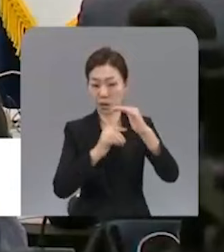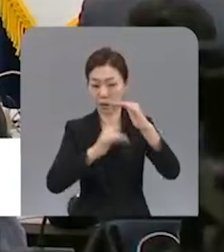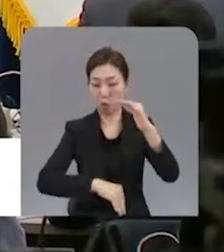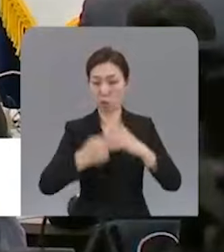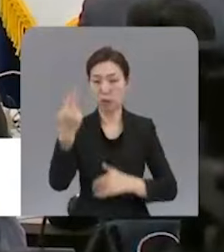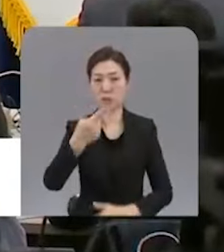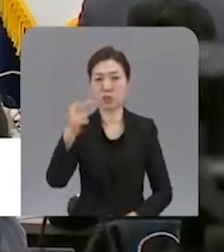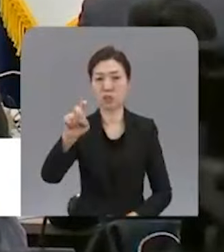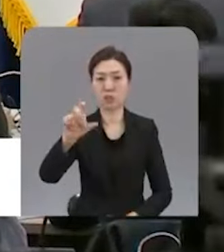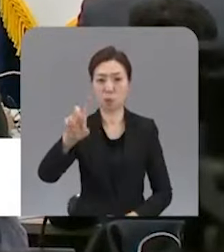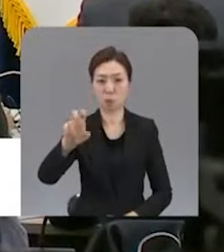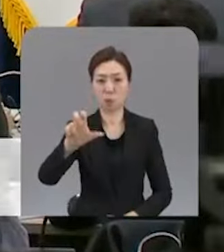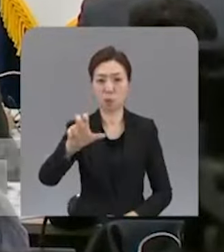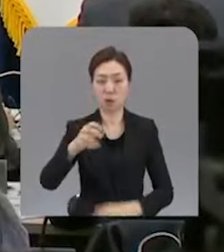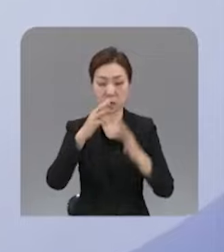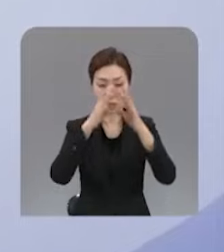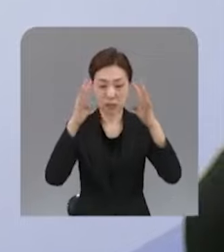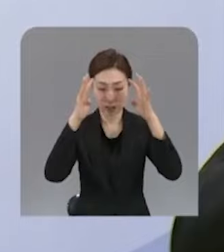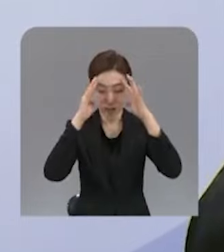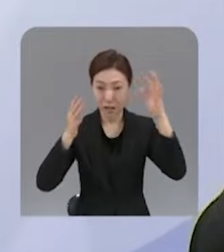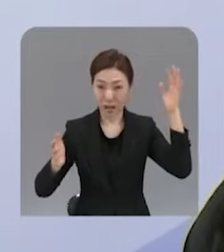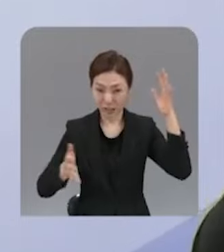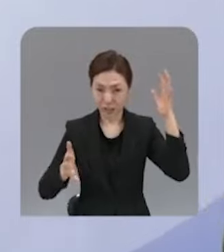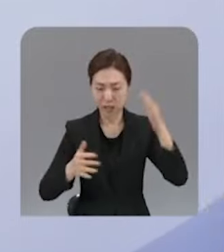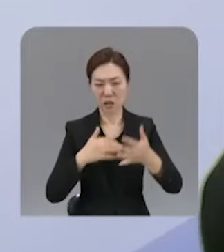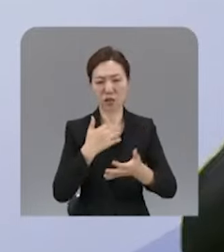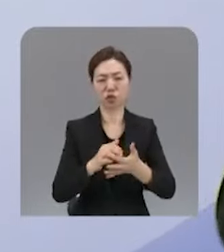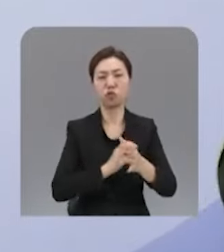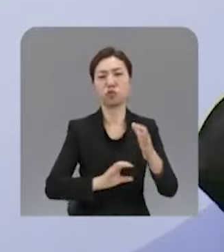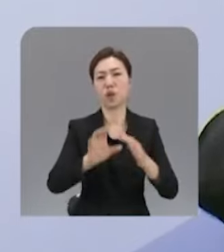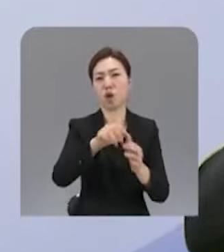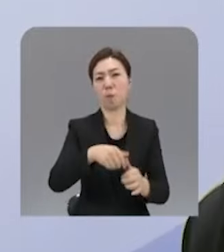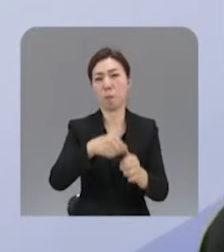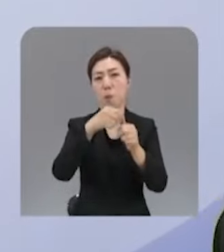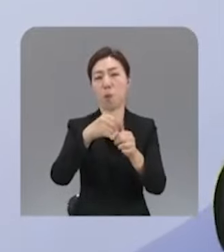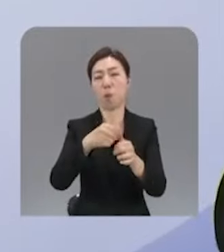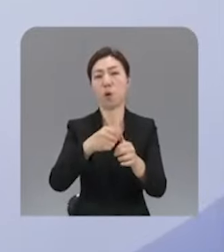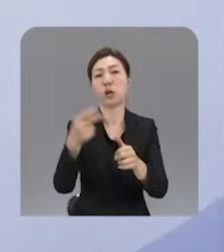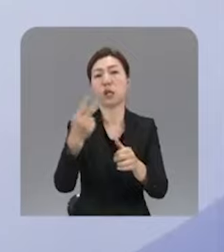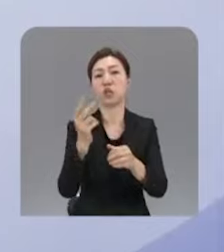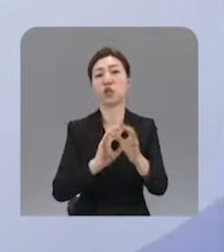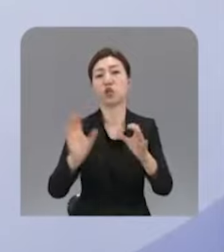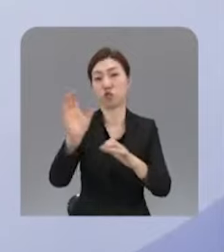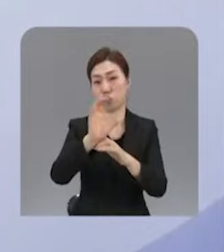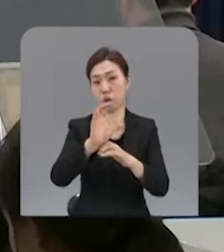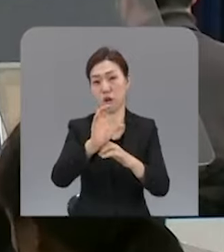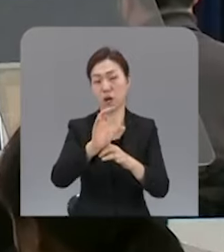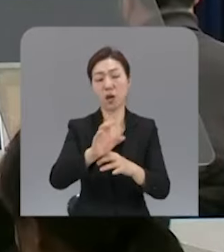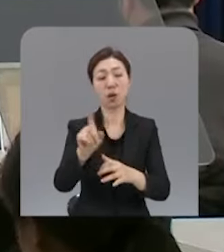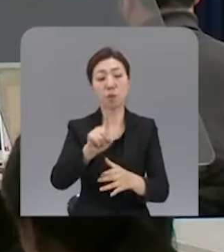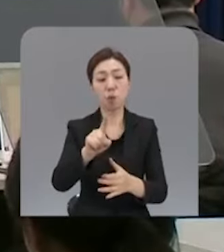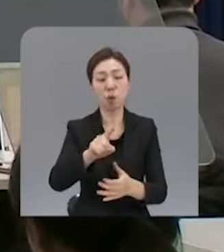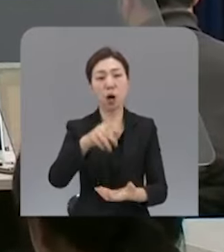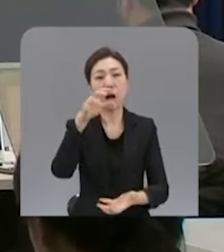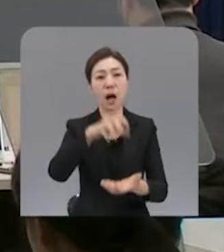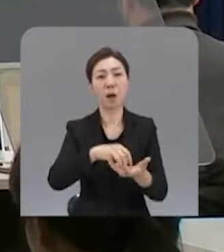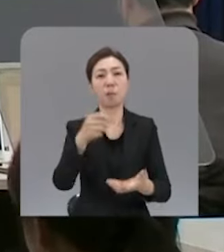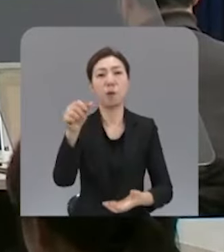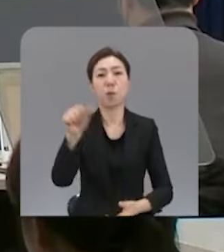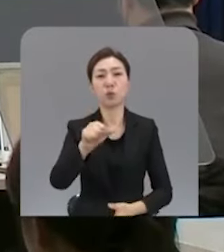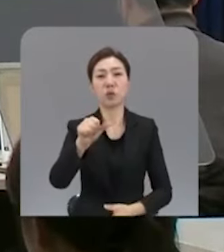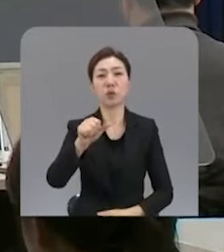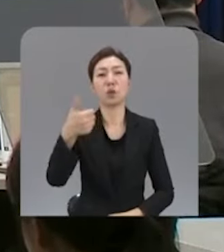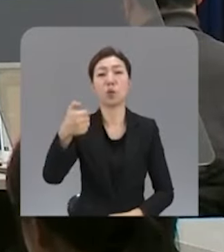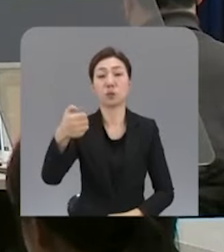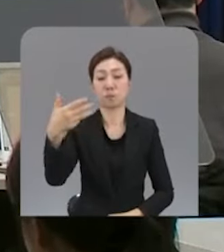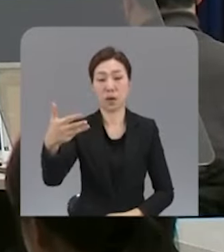Fakultas Kedokteran akan ditambah sebanyak 65,4% atau 5.058 orang dari yang saat ini 3.058